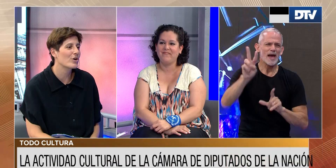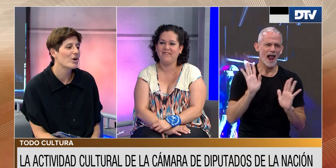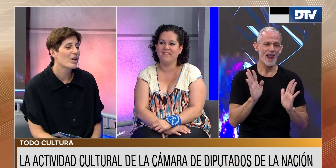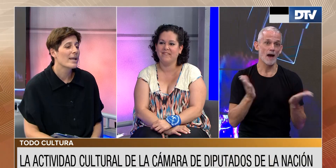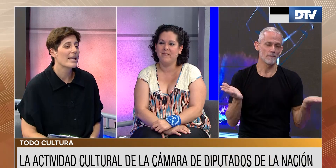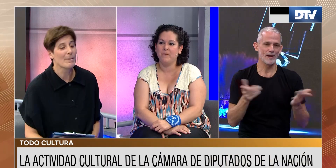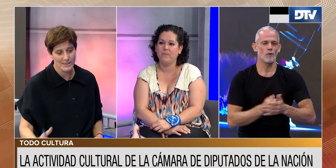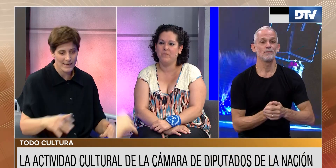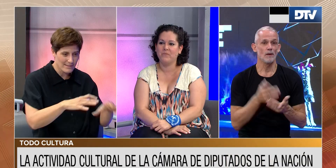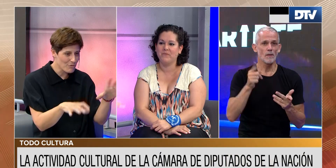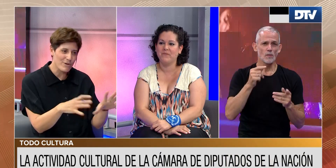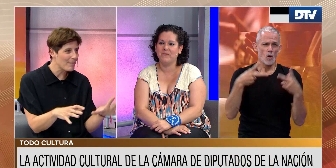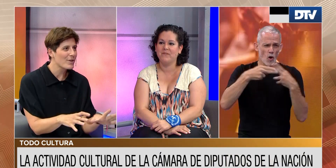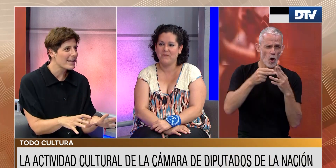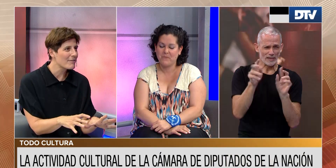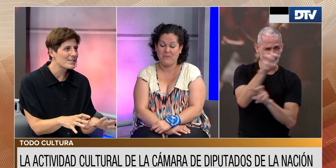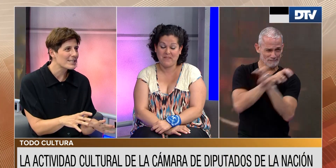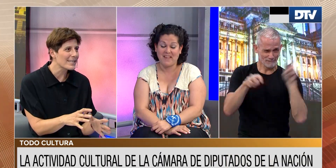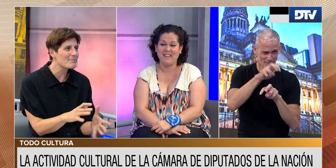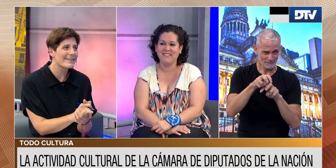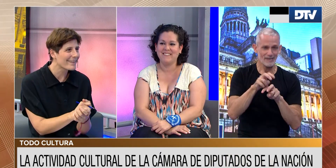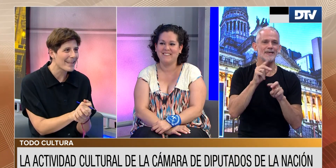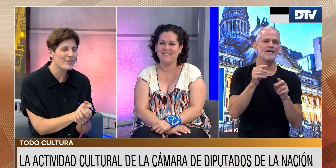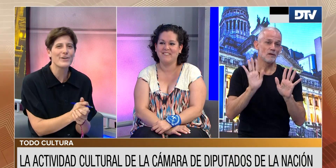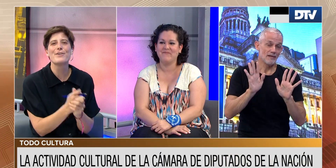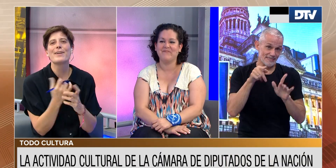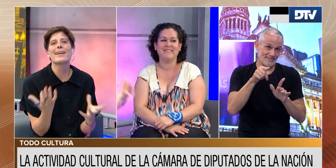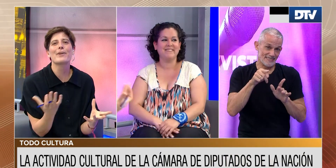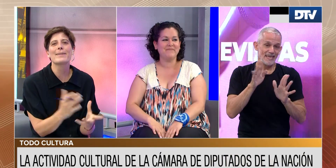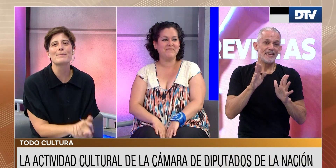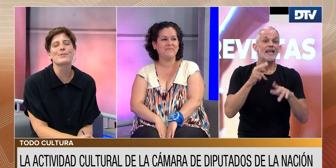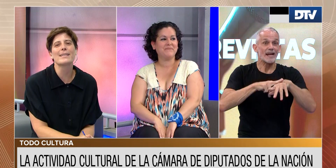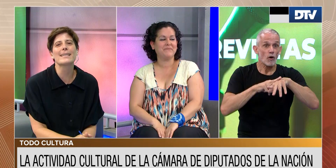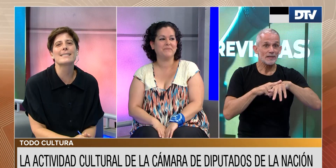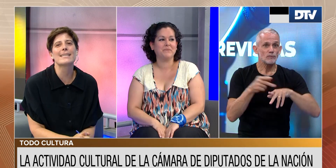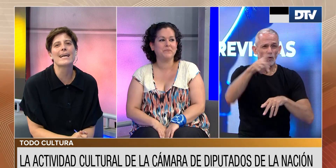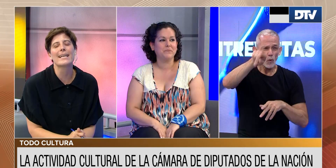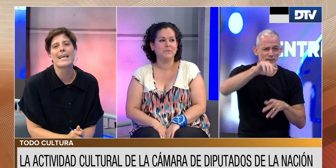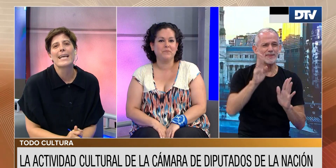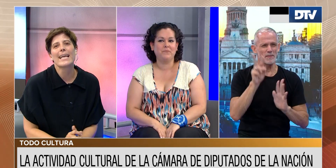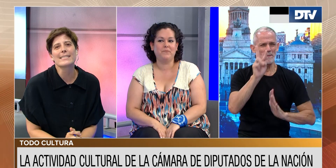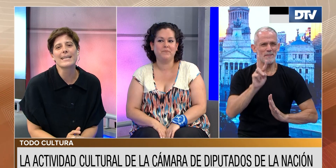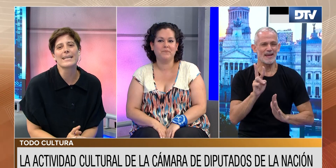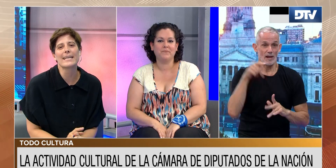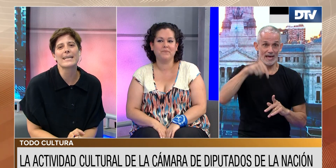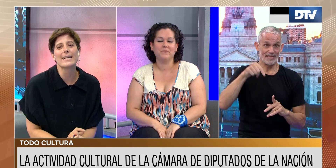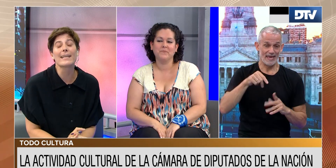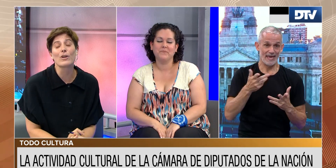verla. Pero vamos a hacer así un cambio de fichitas. Mientras tanto, les recomendamos a ustedes que sigan